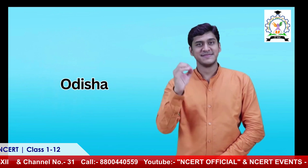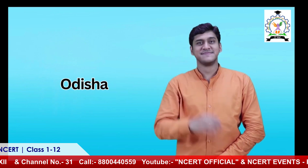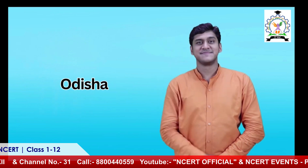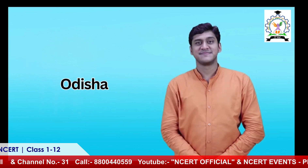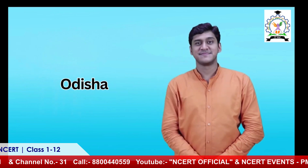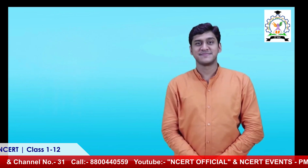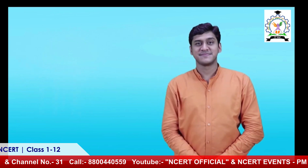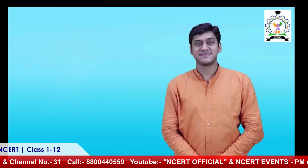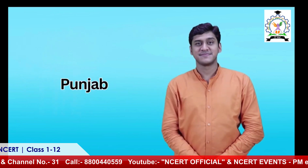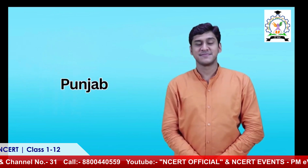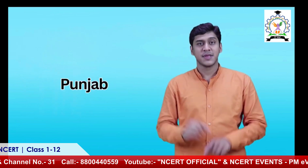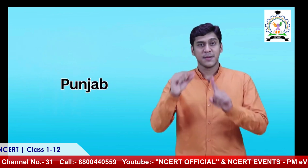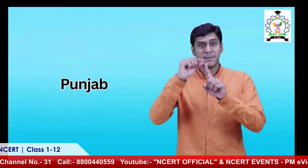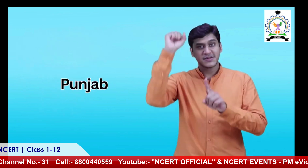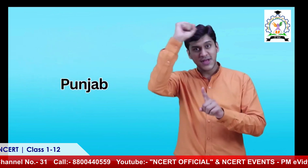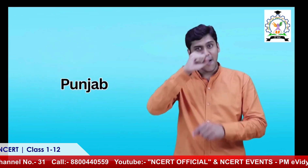ओडिशा,